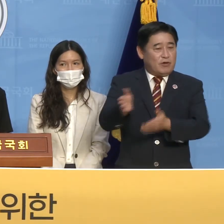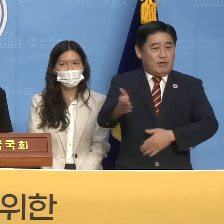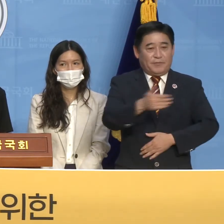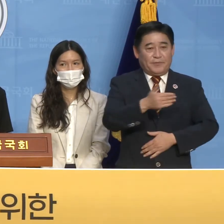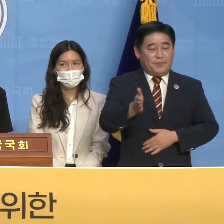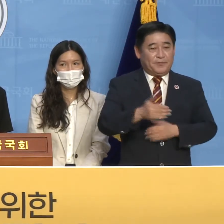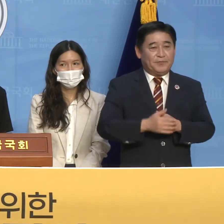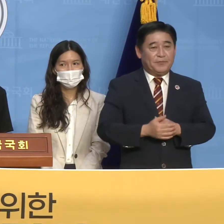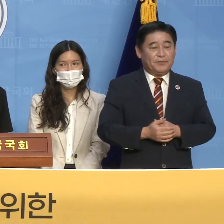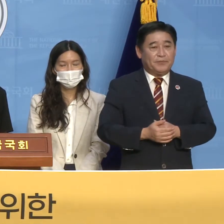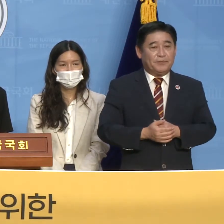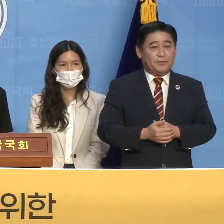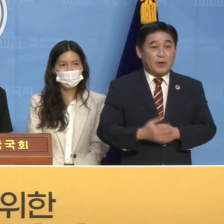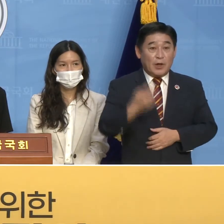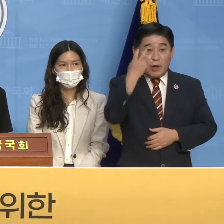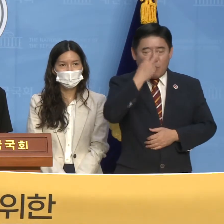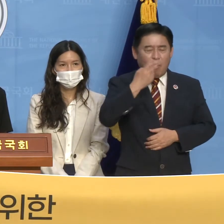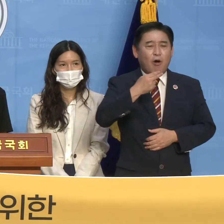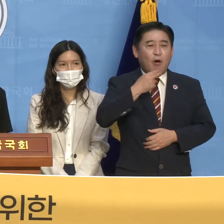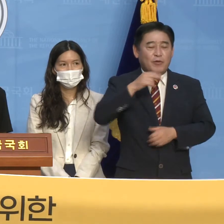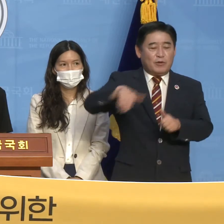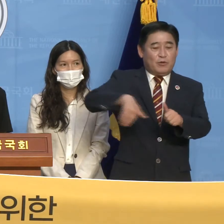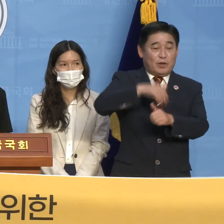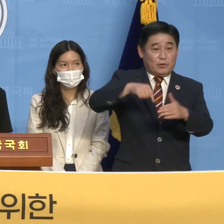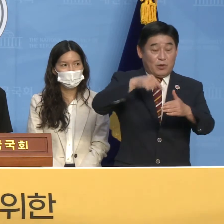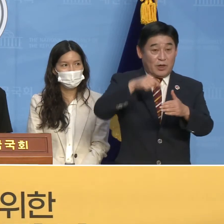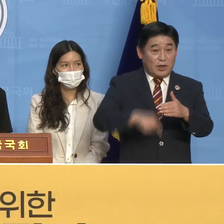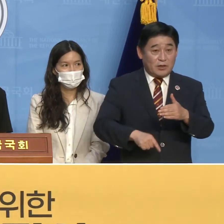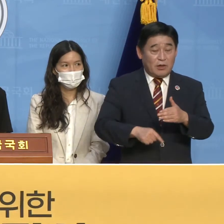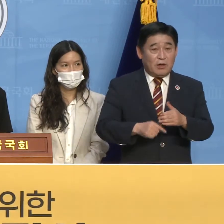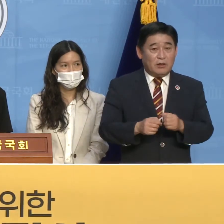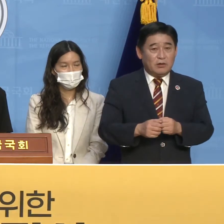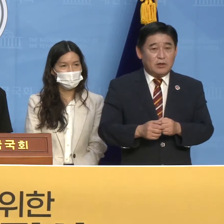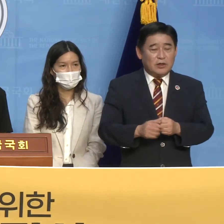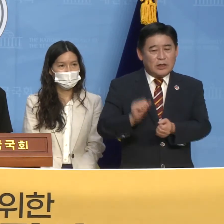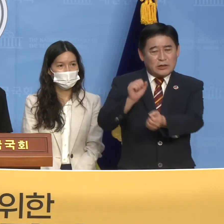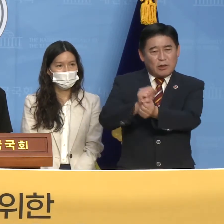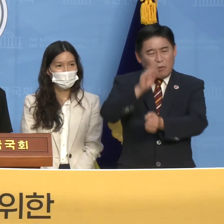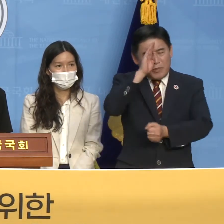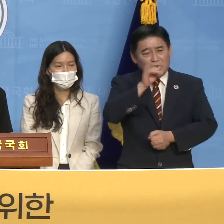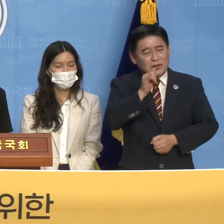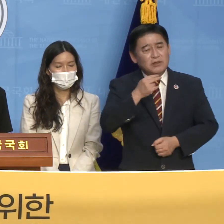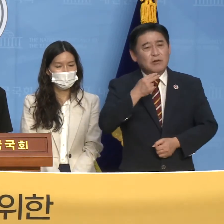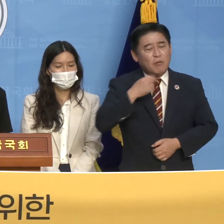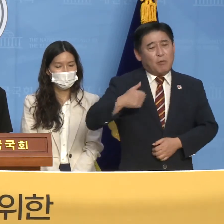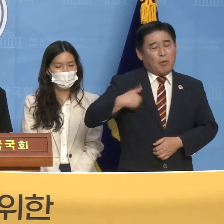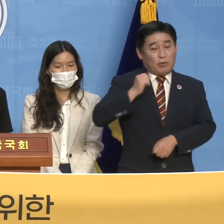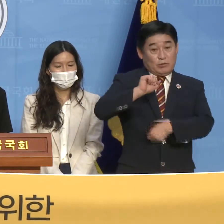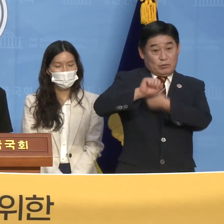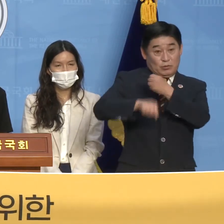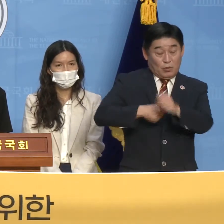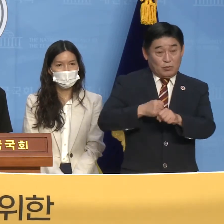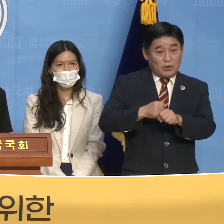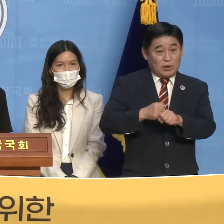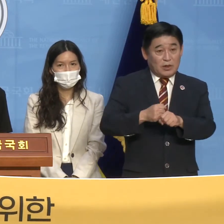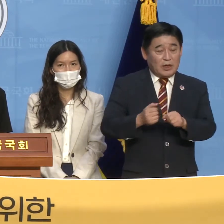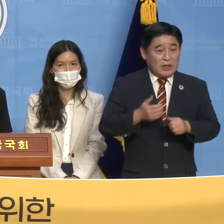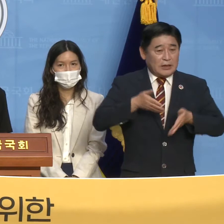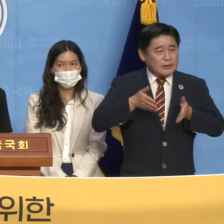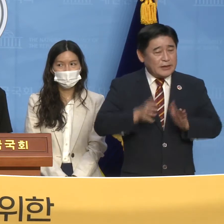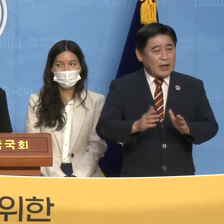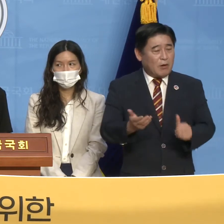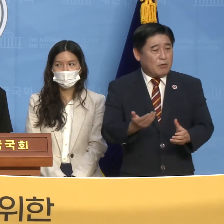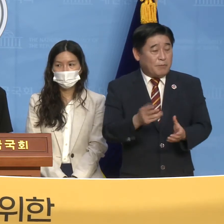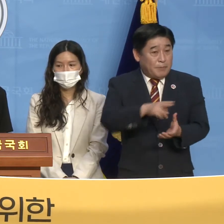전무하다. 관리되지 않은 환경에서 어떤 병원체가 있는지도 모르는 동물이 무분별하게 번식,